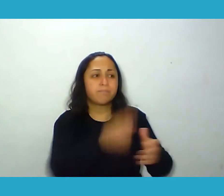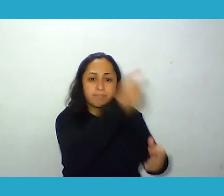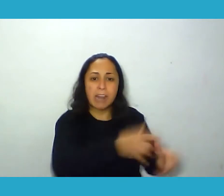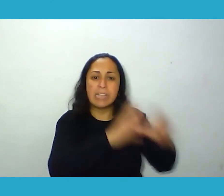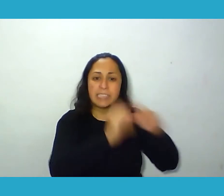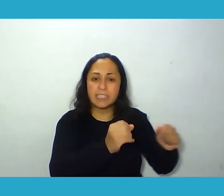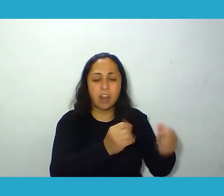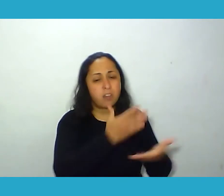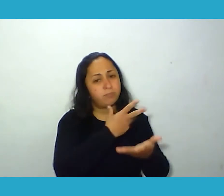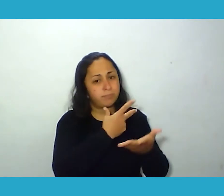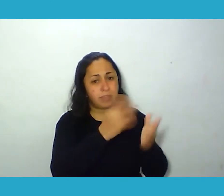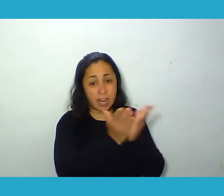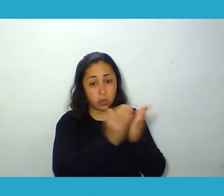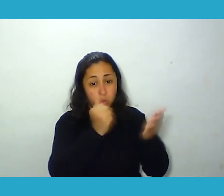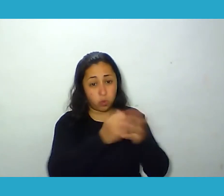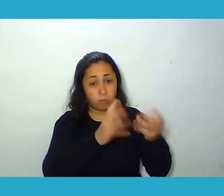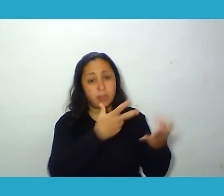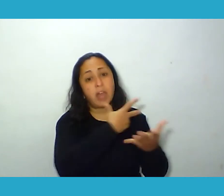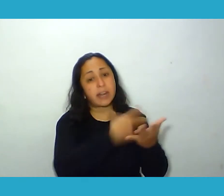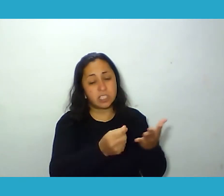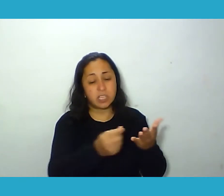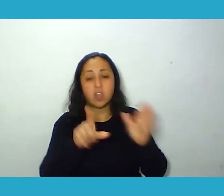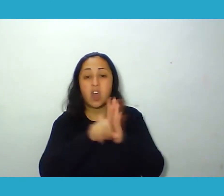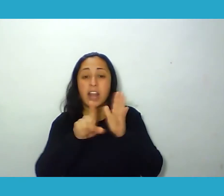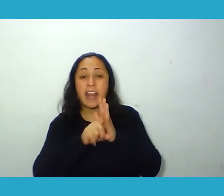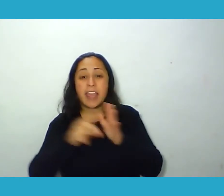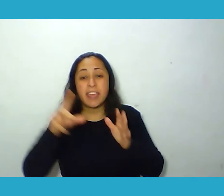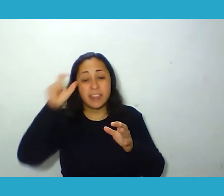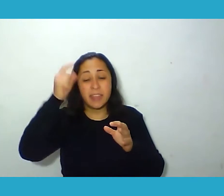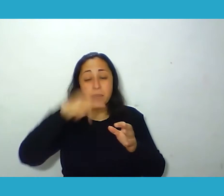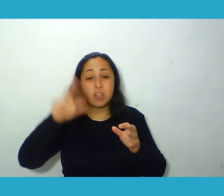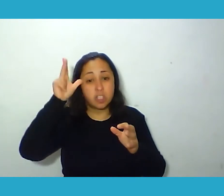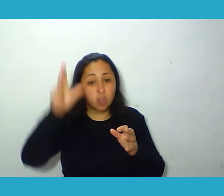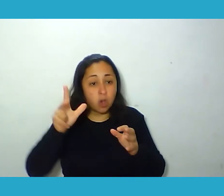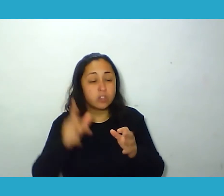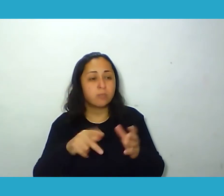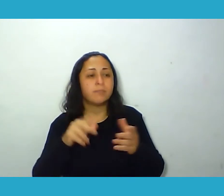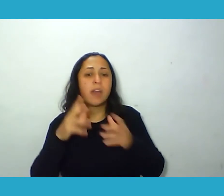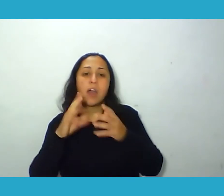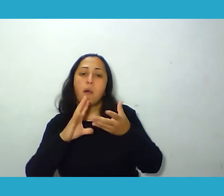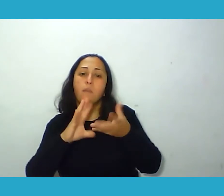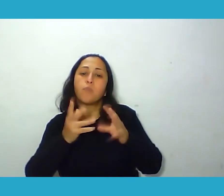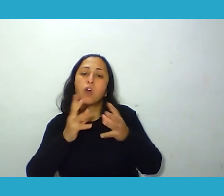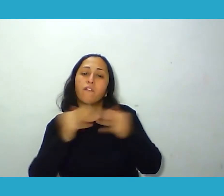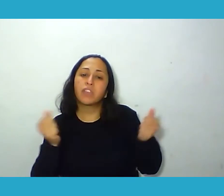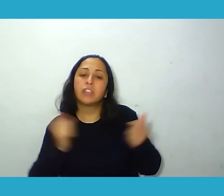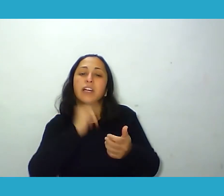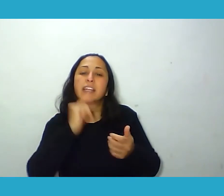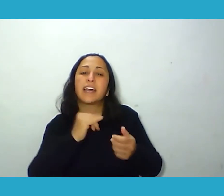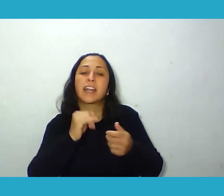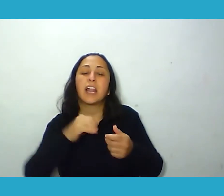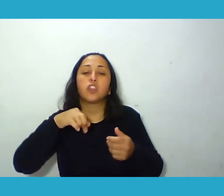estudio de impacto ambiental de conformidad al artículo 17 de la Ley de 1208 para culminarle un relato de Paulina